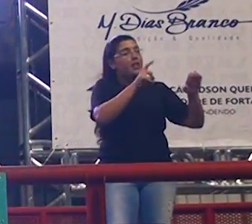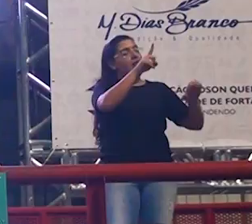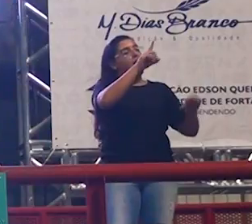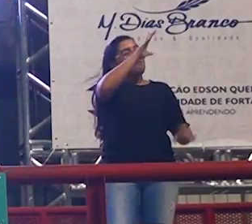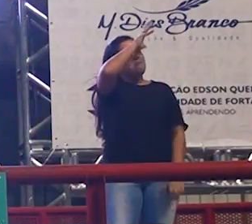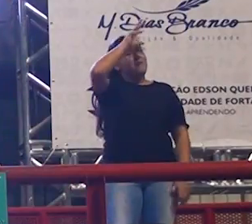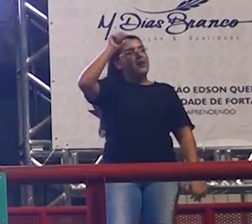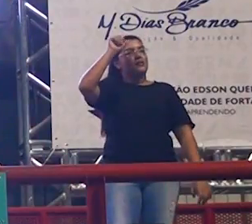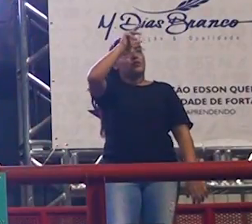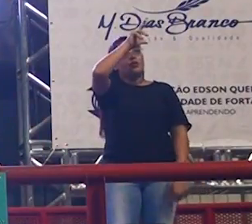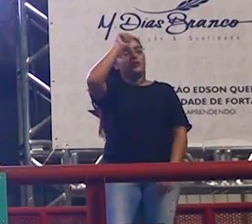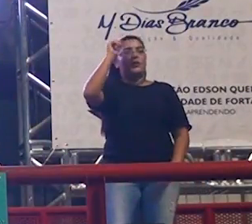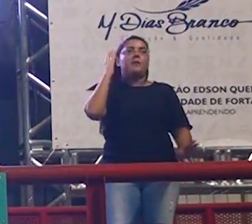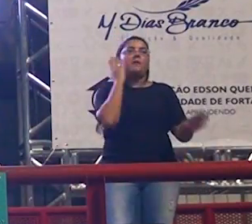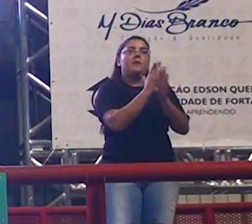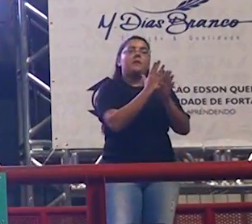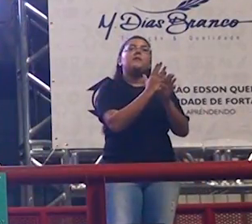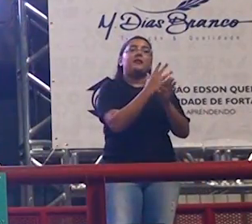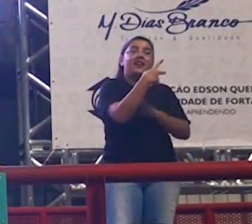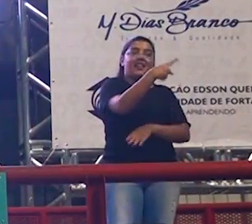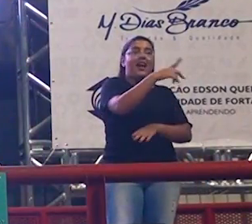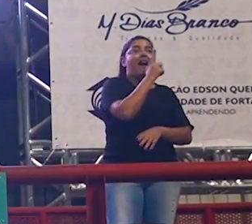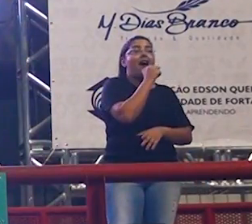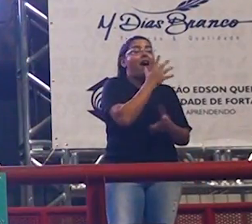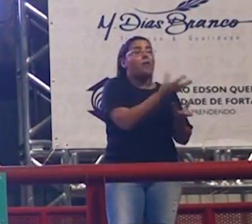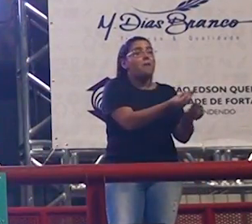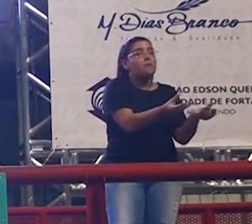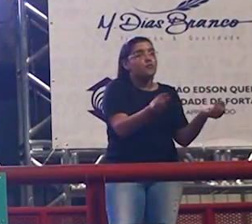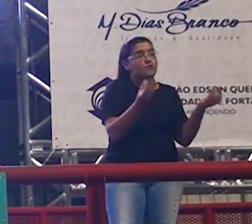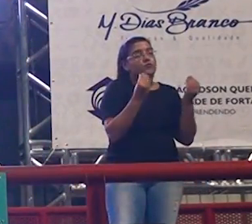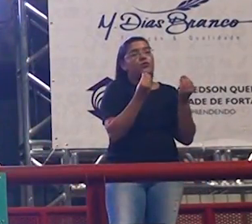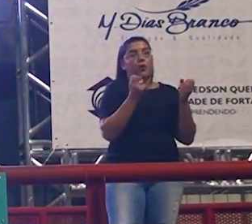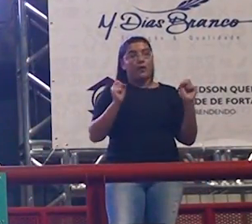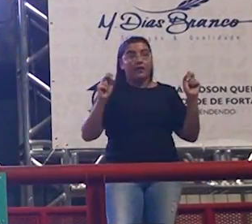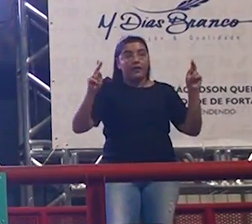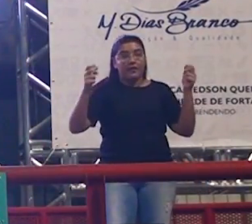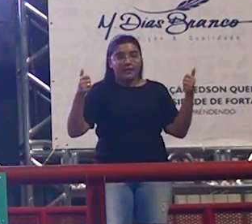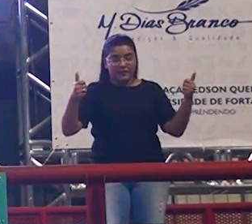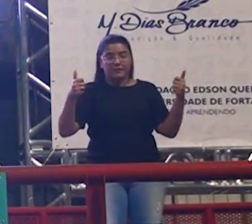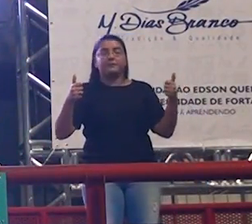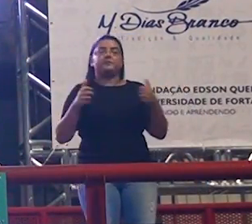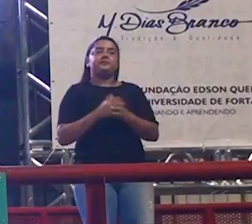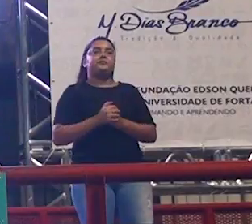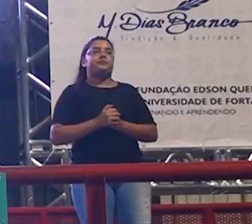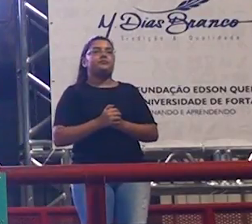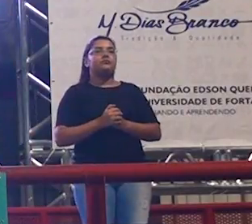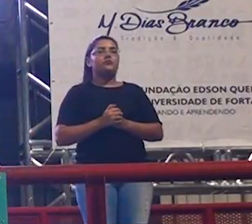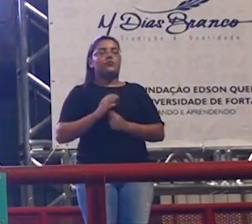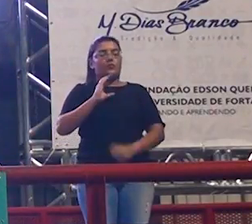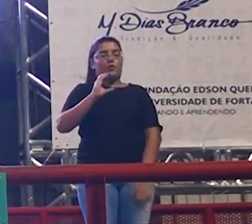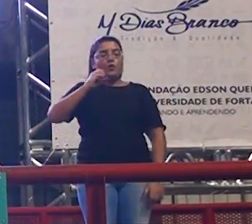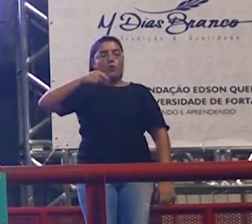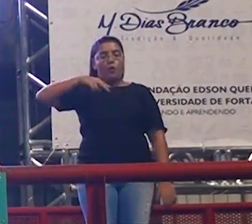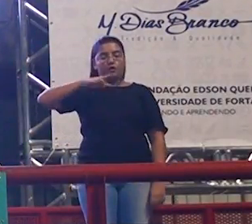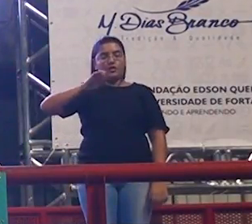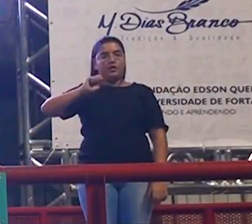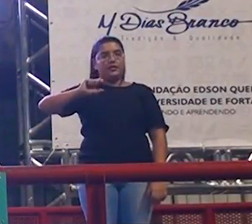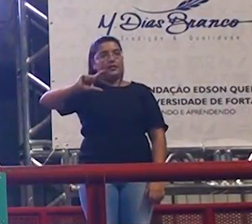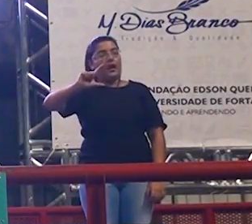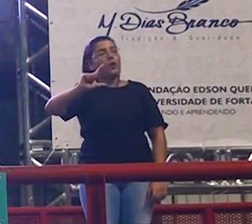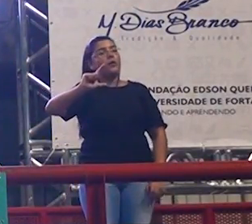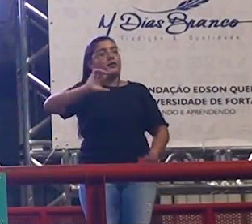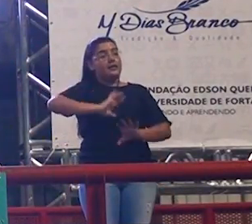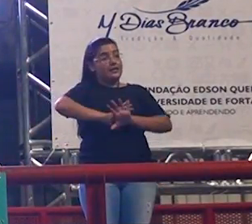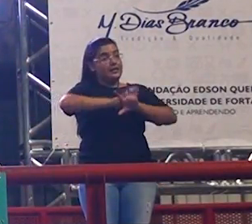Amazônia, por conta da grande bacia hidrográfica amazônica. Sim? Beleza? Então, massas de ar continentais são secas. Massas